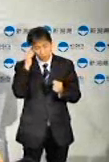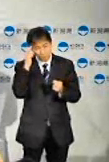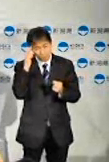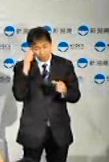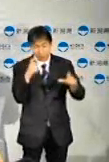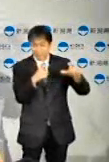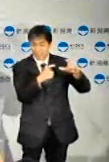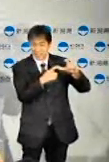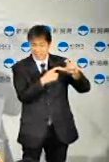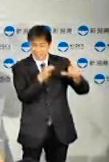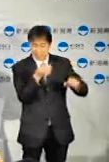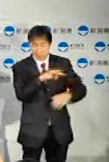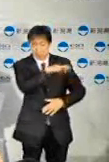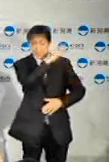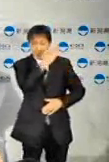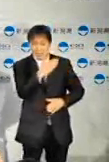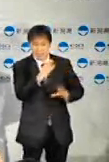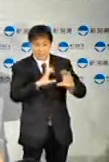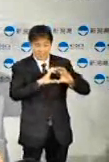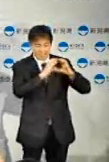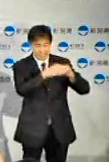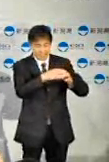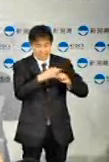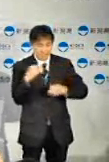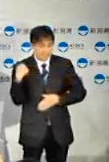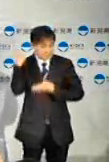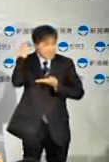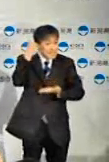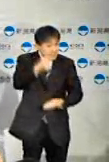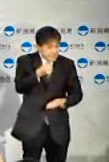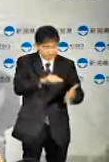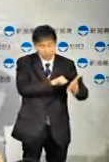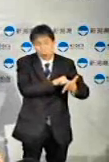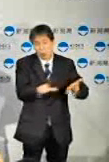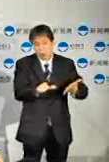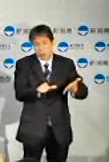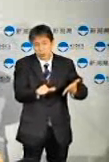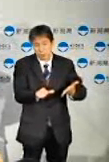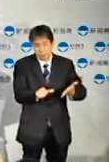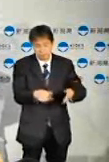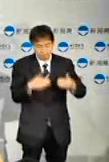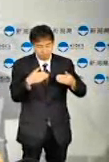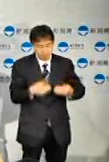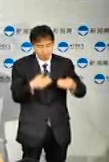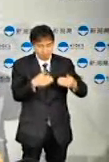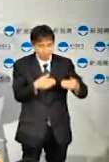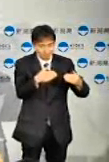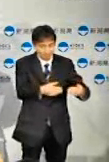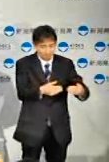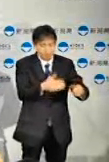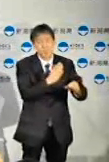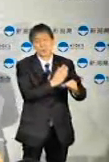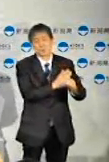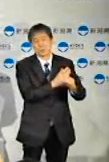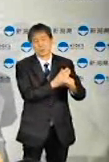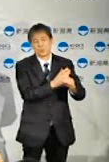佐渡金山の世界遺産登録もですね、着実に、進んでいるように、思います